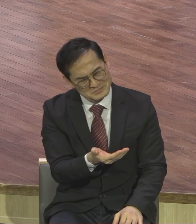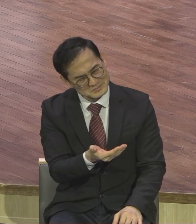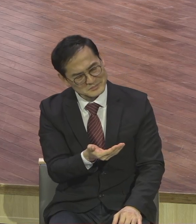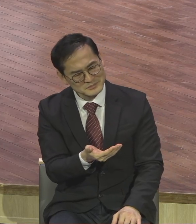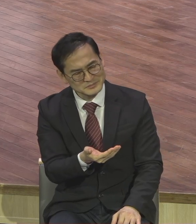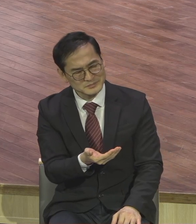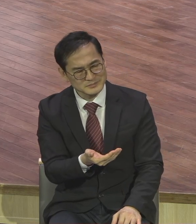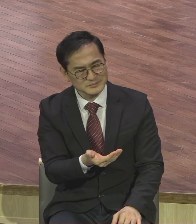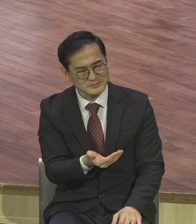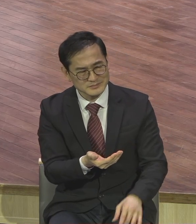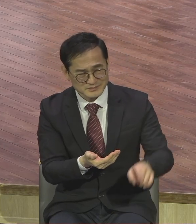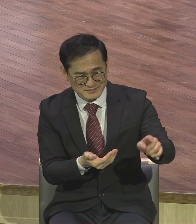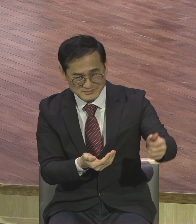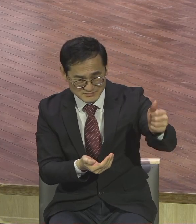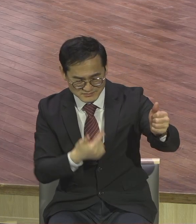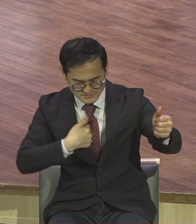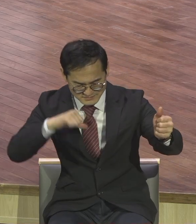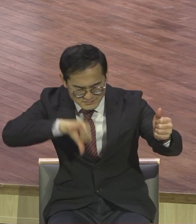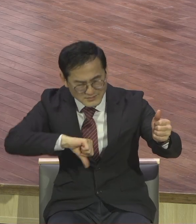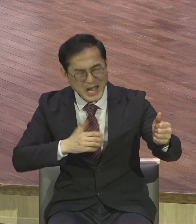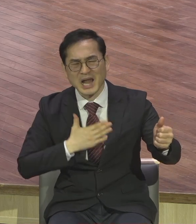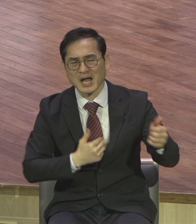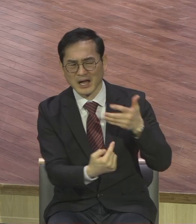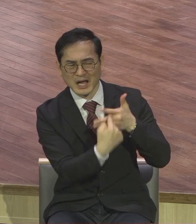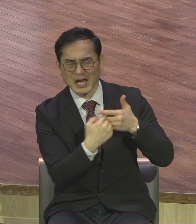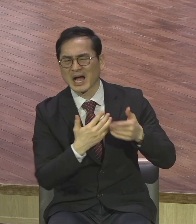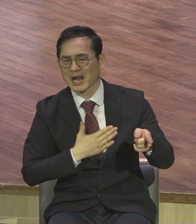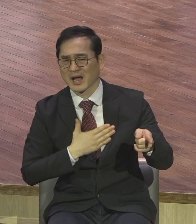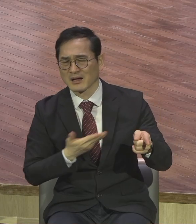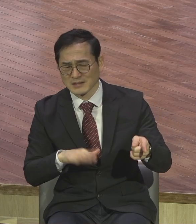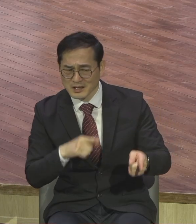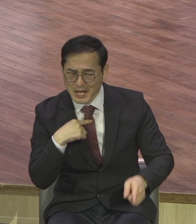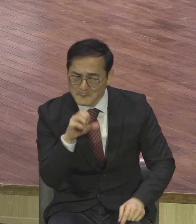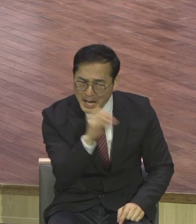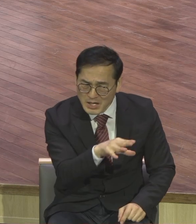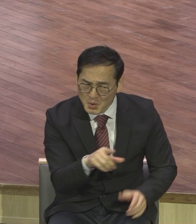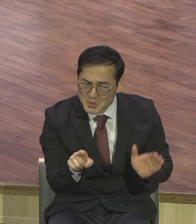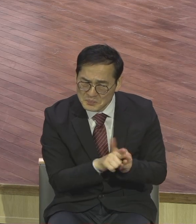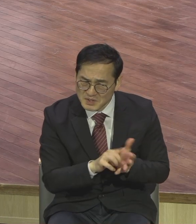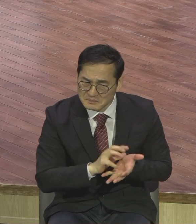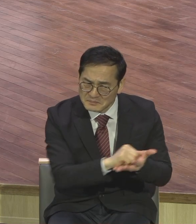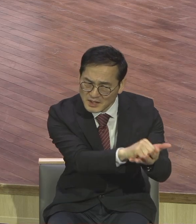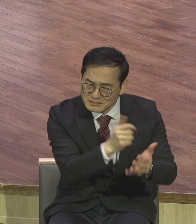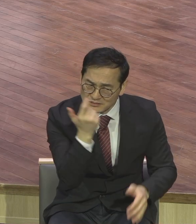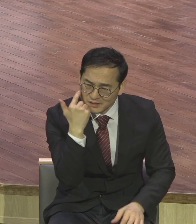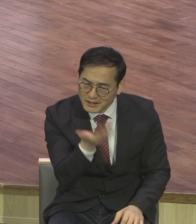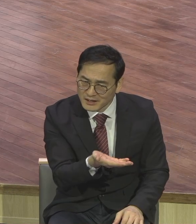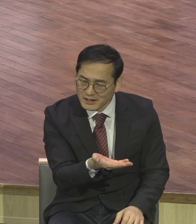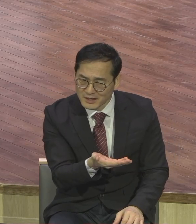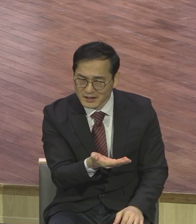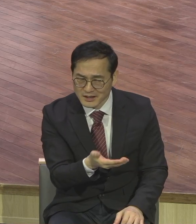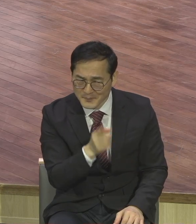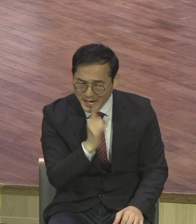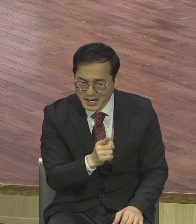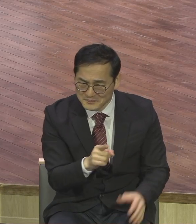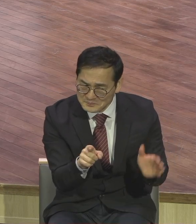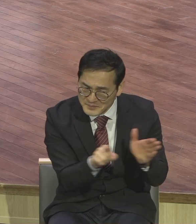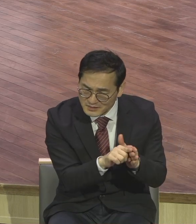내가 자기가 훨씬 못한 거 아는데 내 말을 듣고 믿겠나? 캐션이 붙어요.